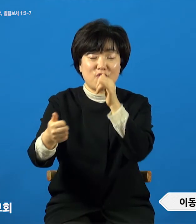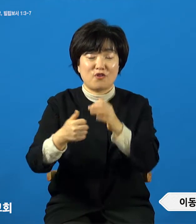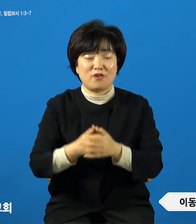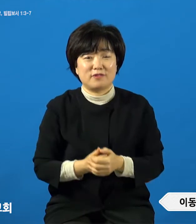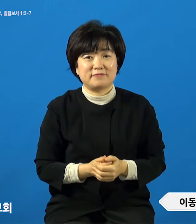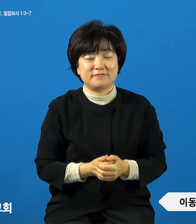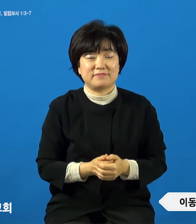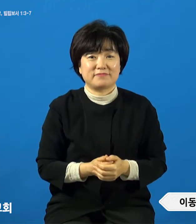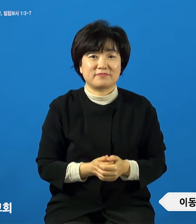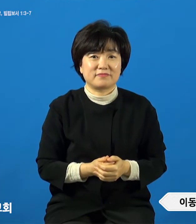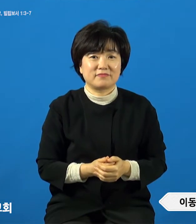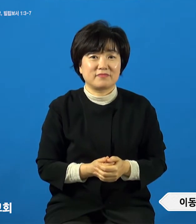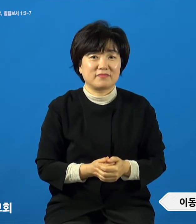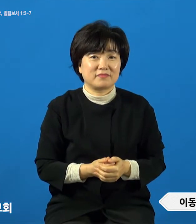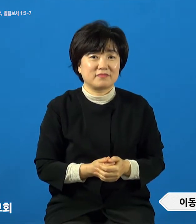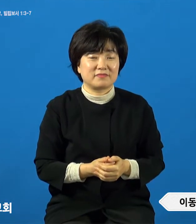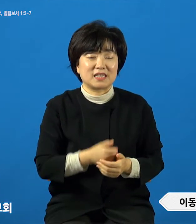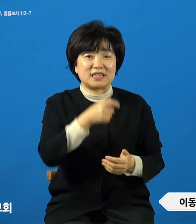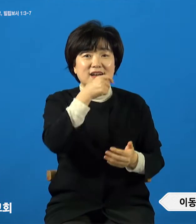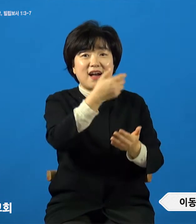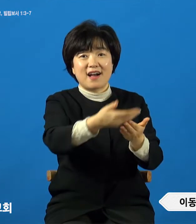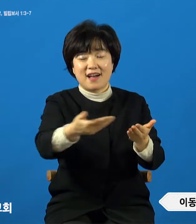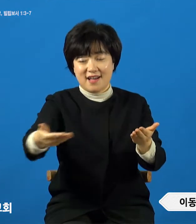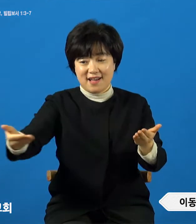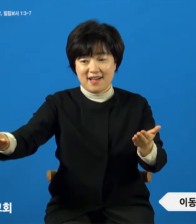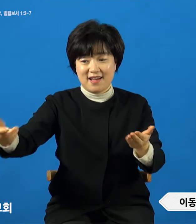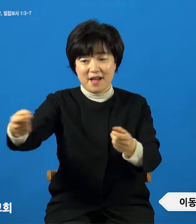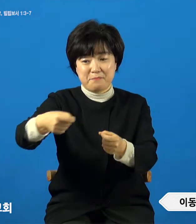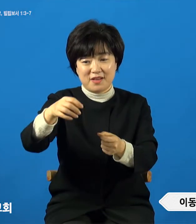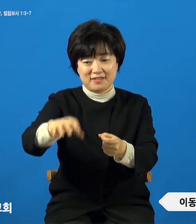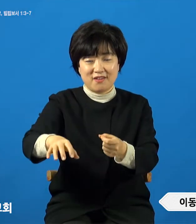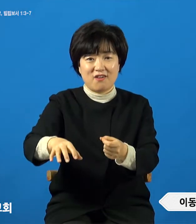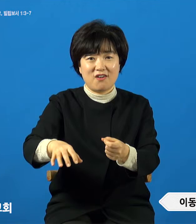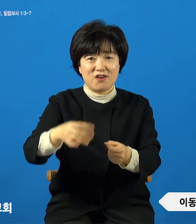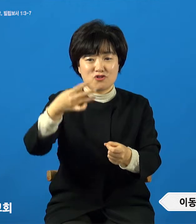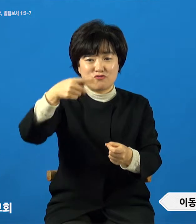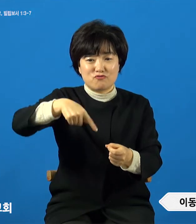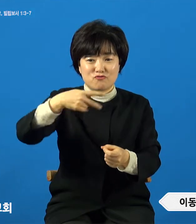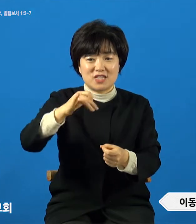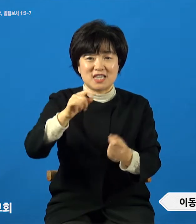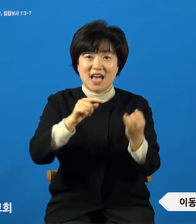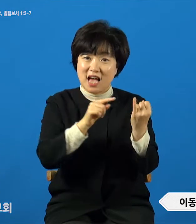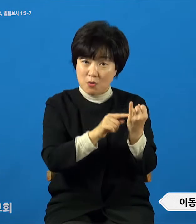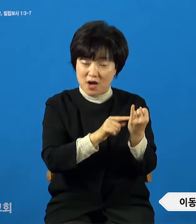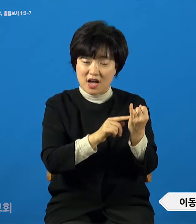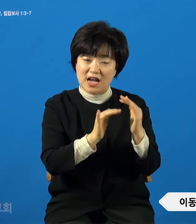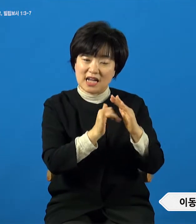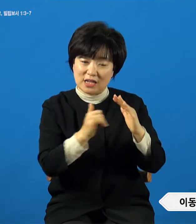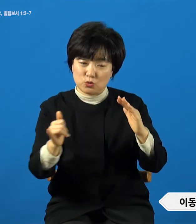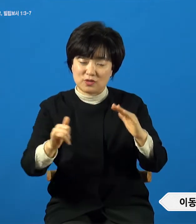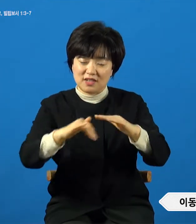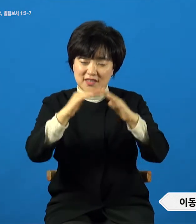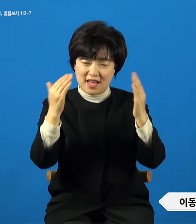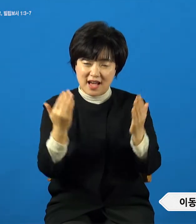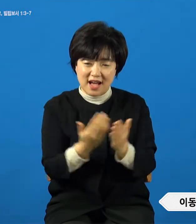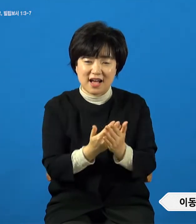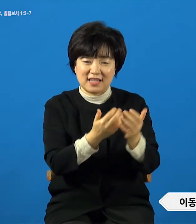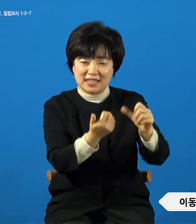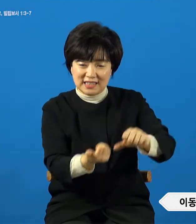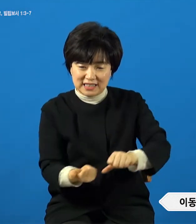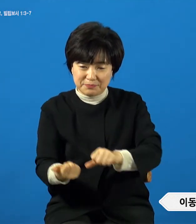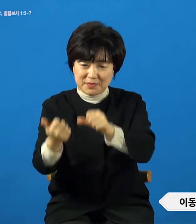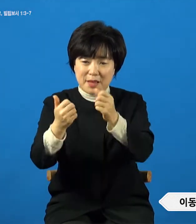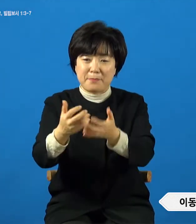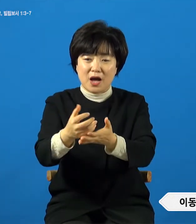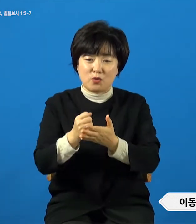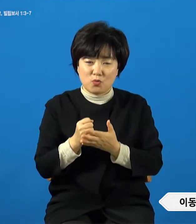있습니다. 바로 이 강가에서 아마도 루디아와 그 온 식구들이 침례를 받고 예수 그리스도를 주로 고백하는